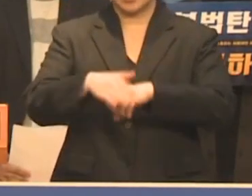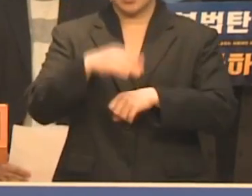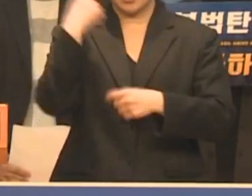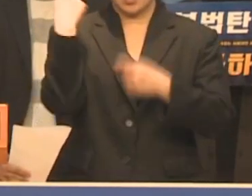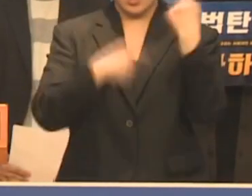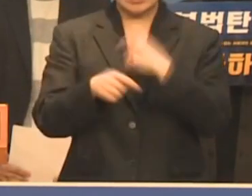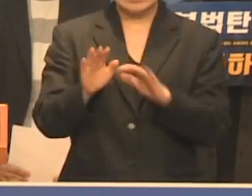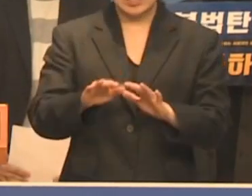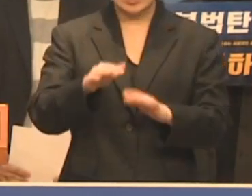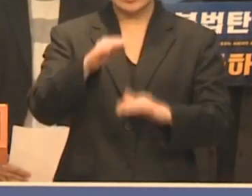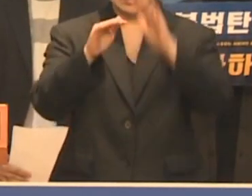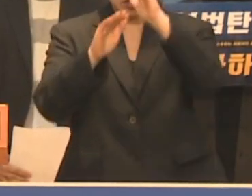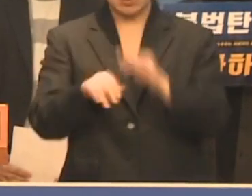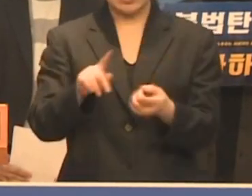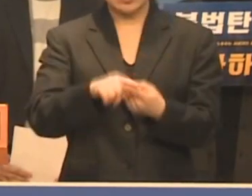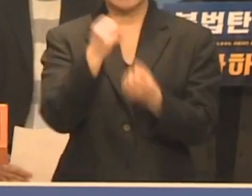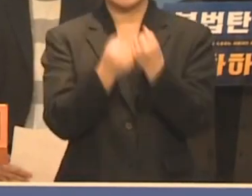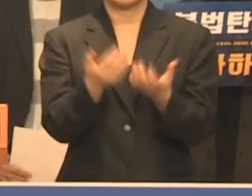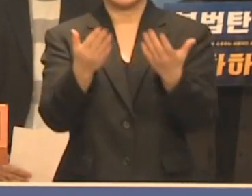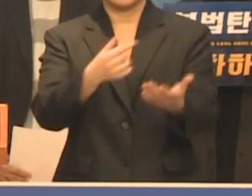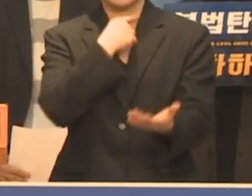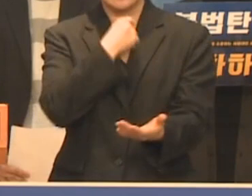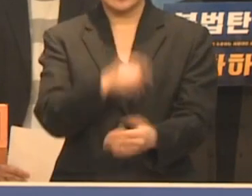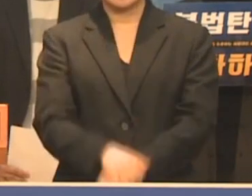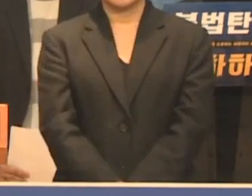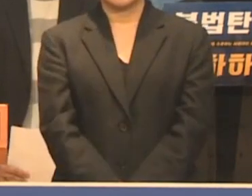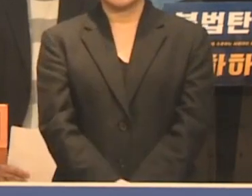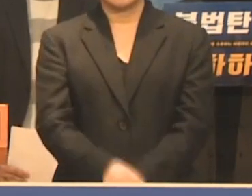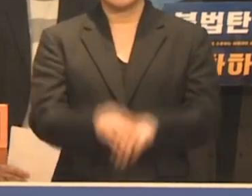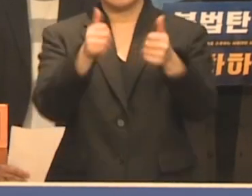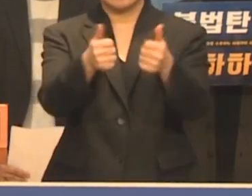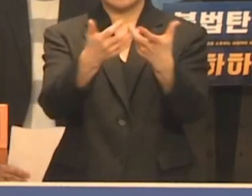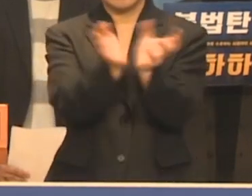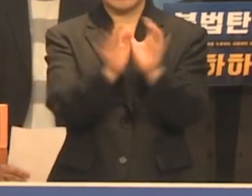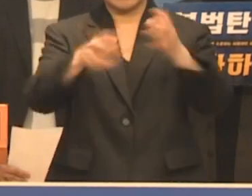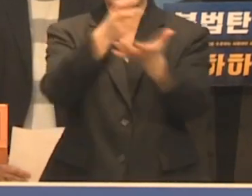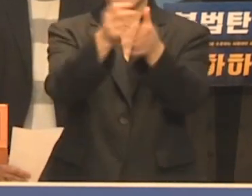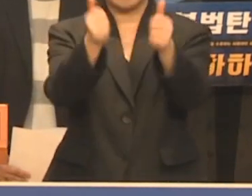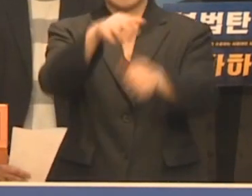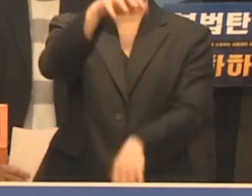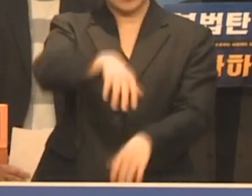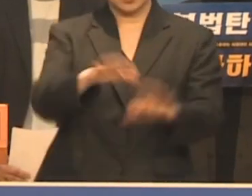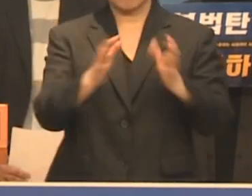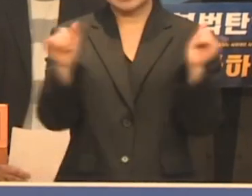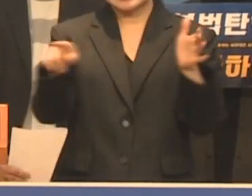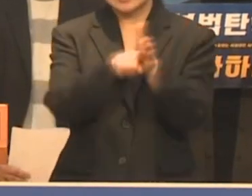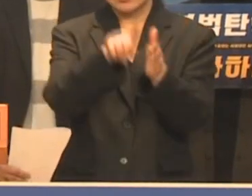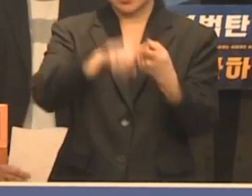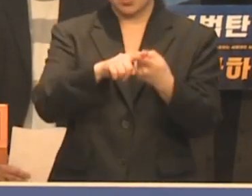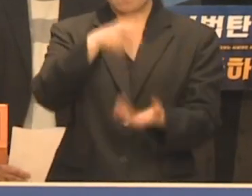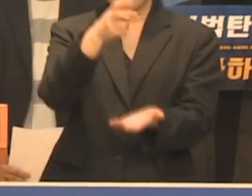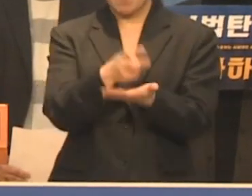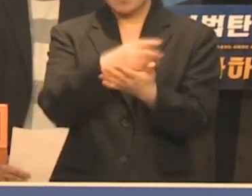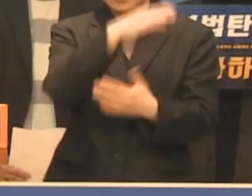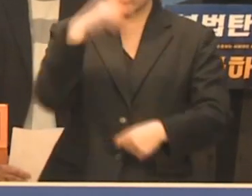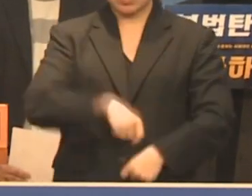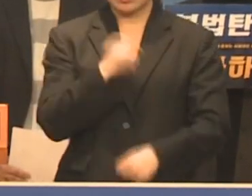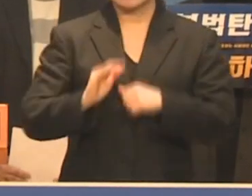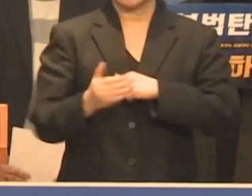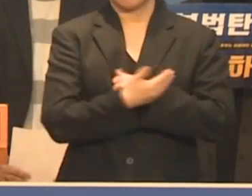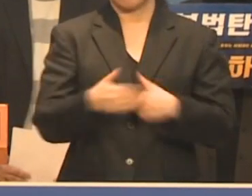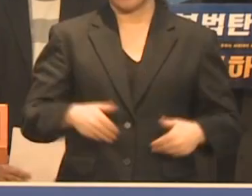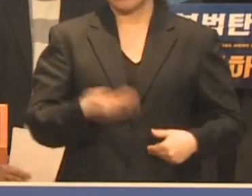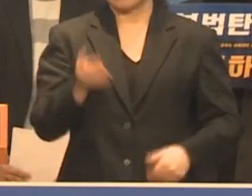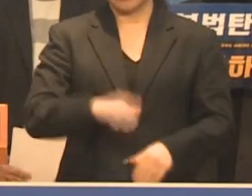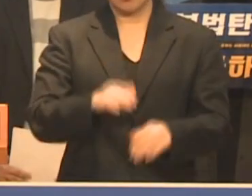현실을 고발하기 위해 이 자리에 섰습니다. 사법부와 헌법재판소는 국민의 신뢰를 바탕으로 법과 정의를 수호해야 하지만